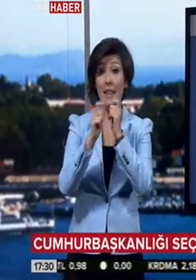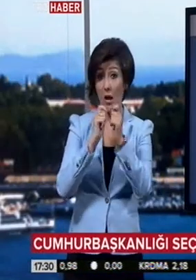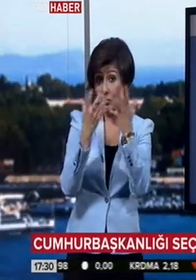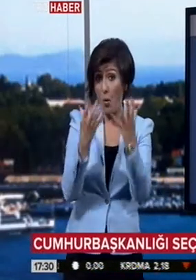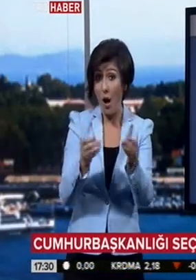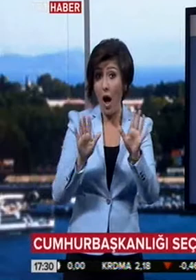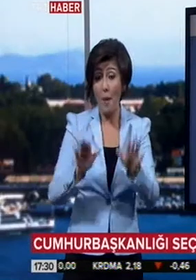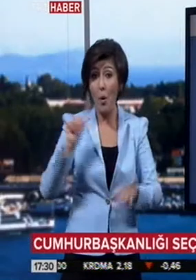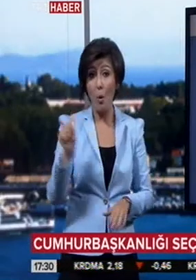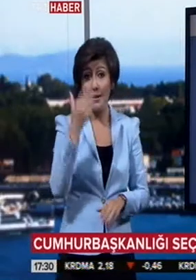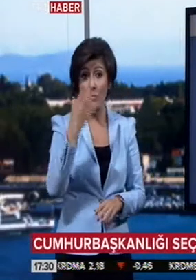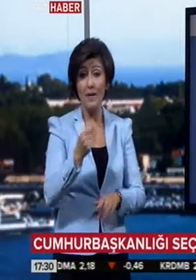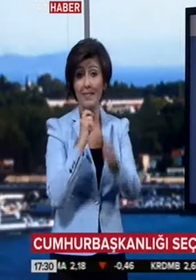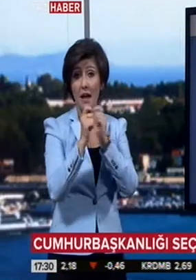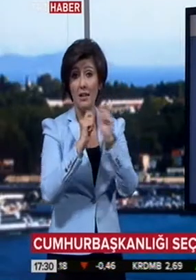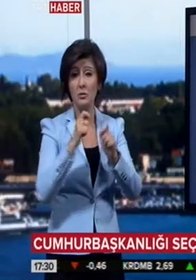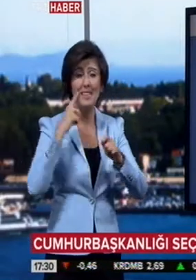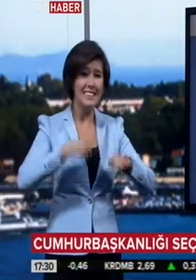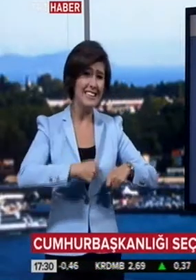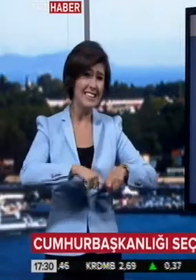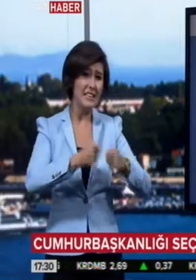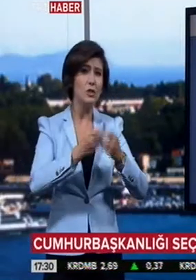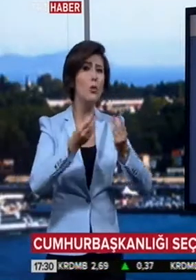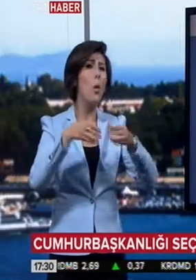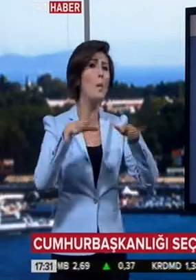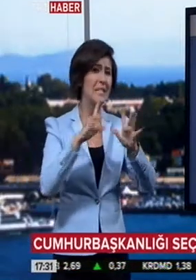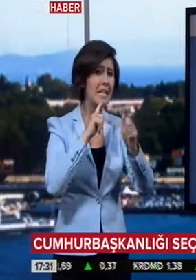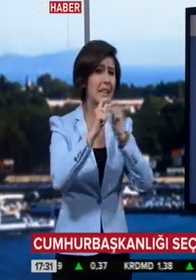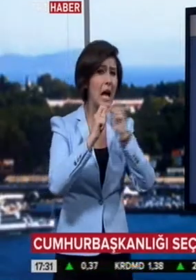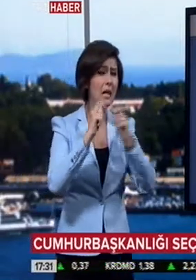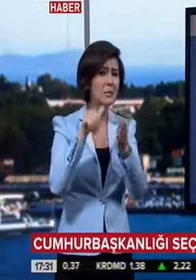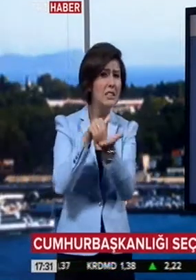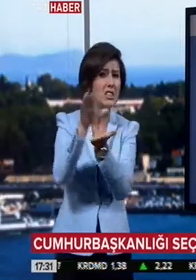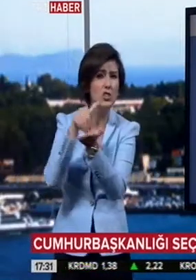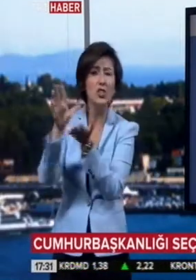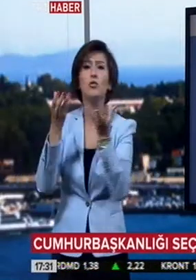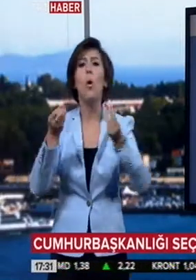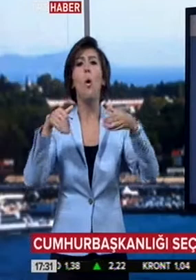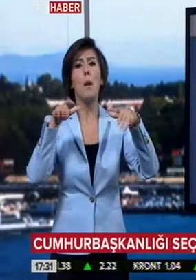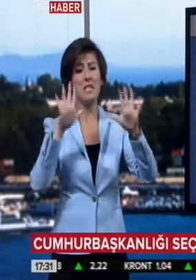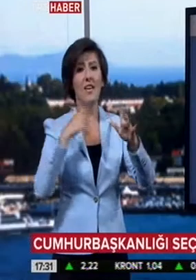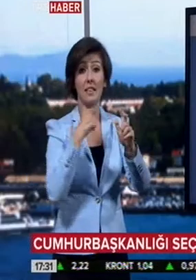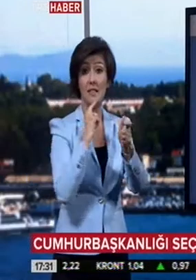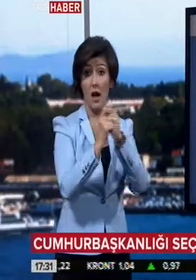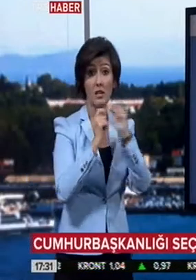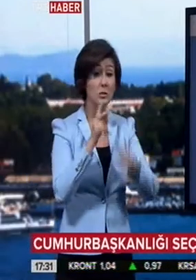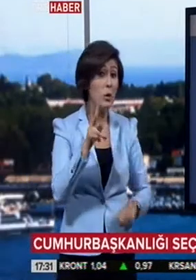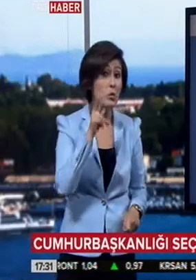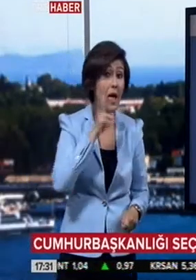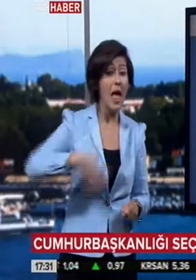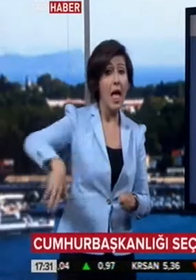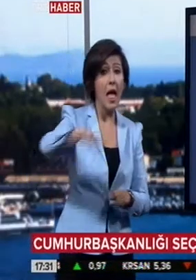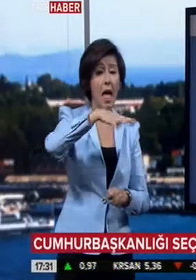tartışma olacaktır ama önemli olan tartışmaların kırıcı olmaması, tartışmaların dışlayıcı olmaması ve